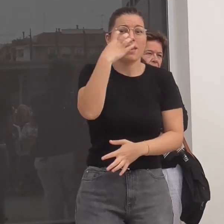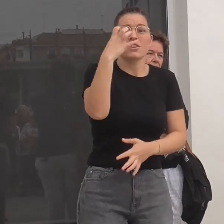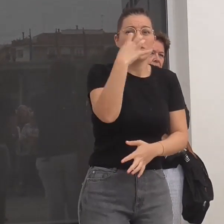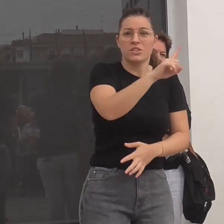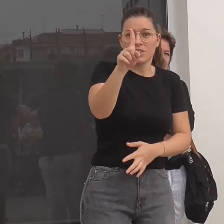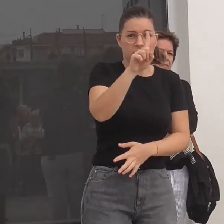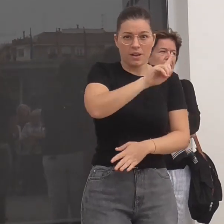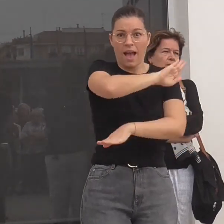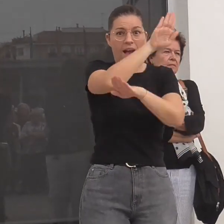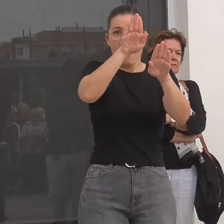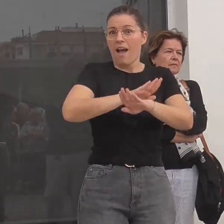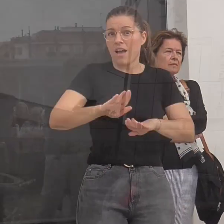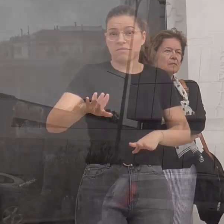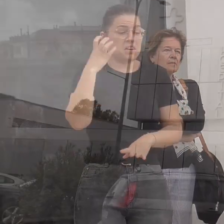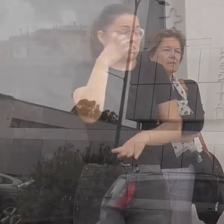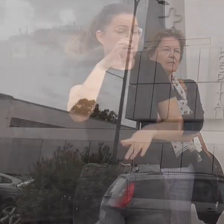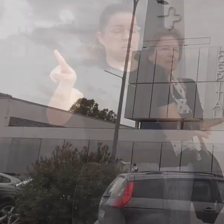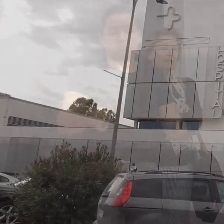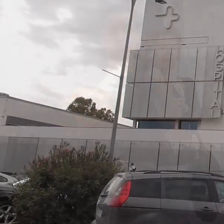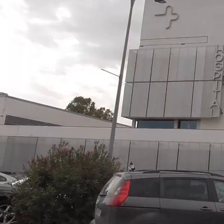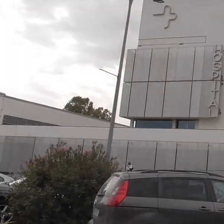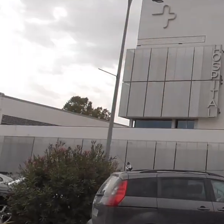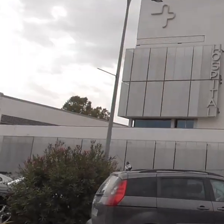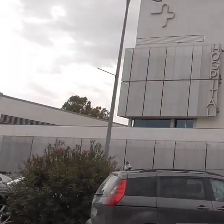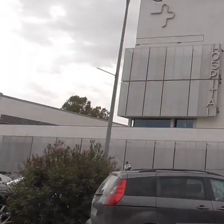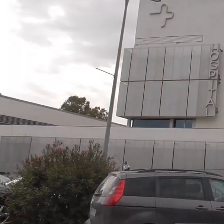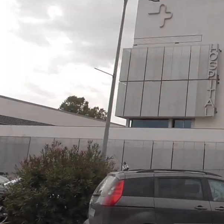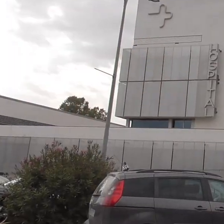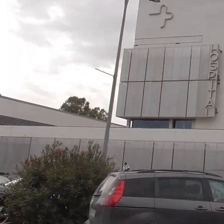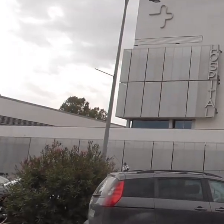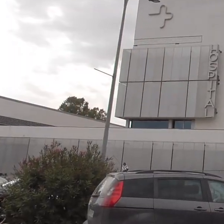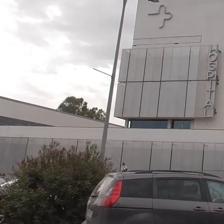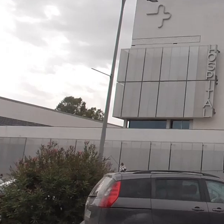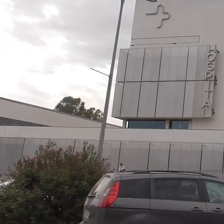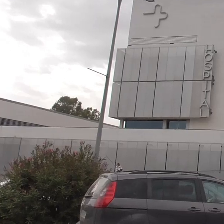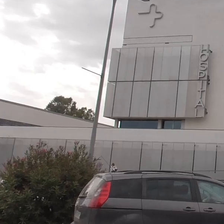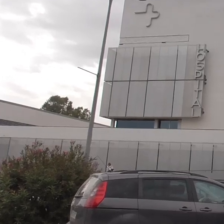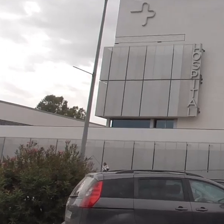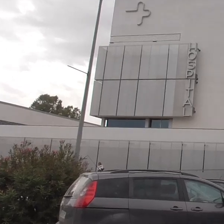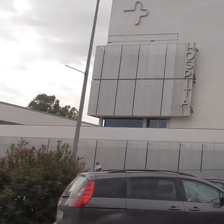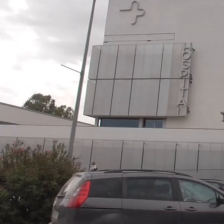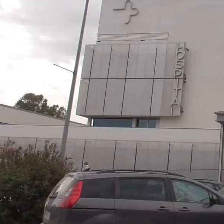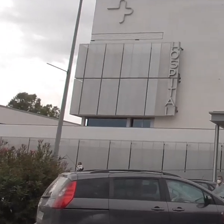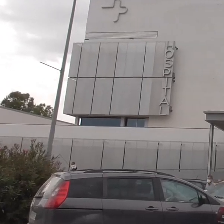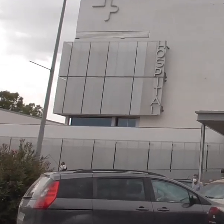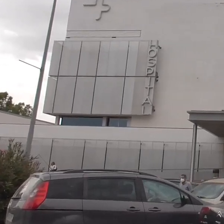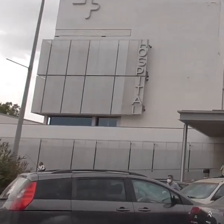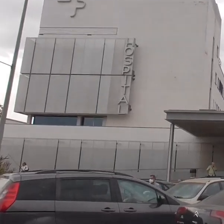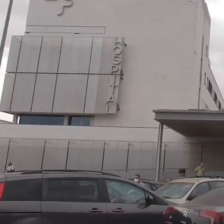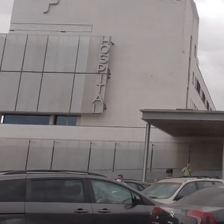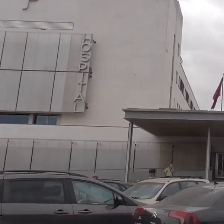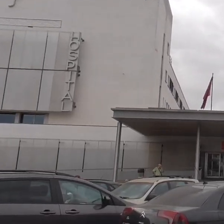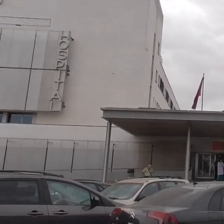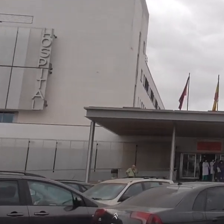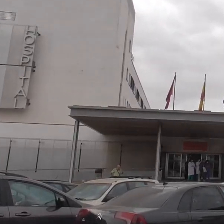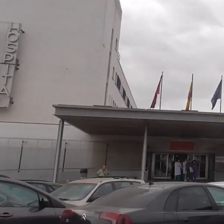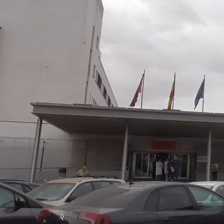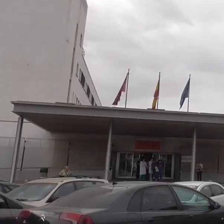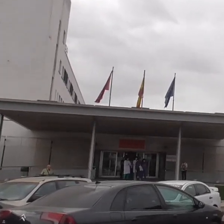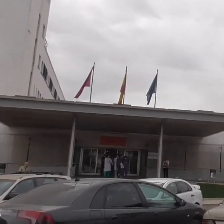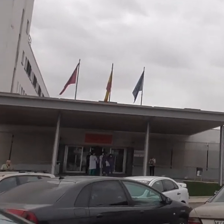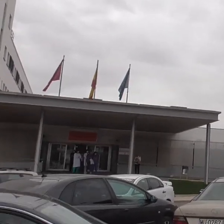no consta la queja. Las reclamaciones son muy importantes, enormemente importantes.